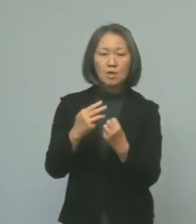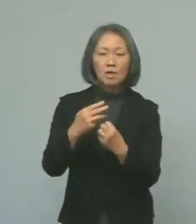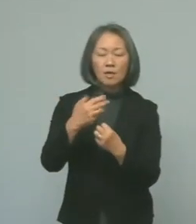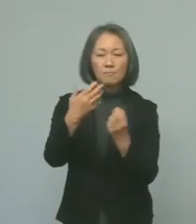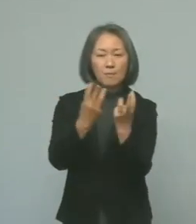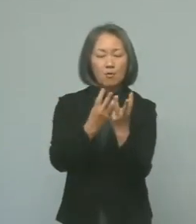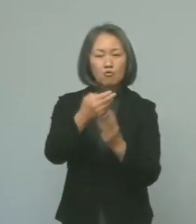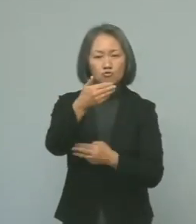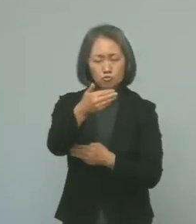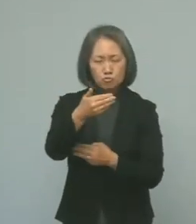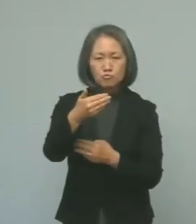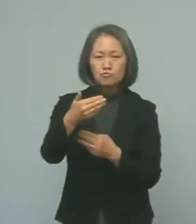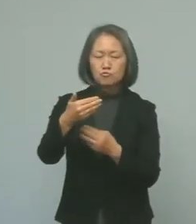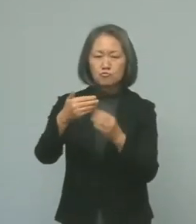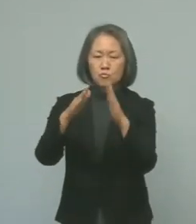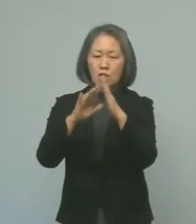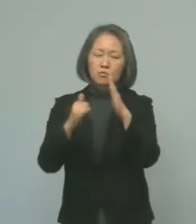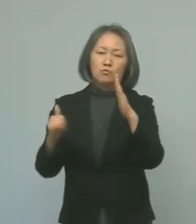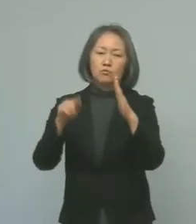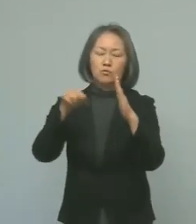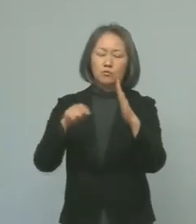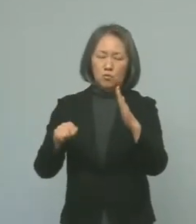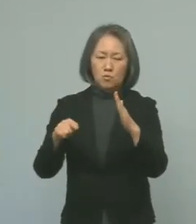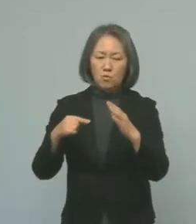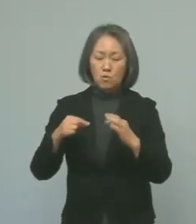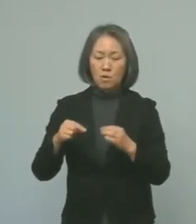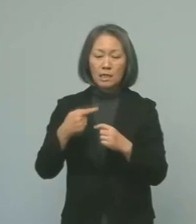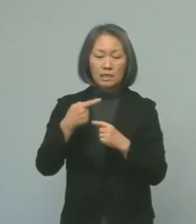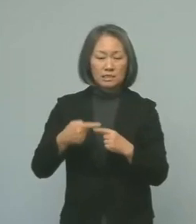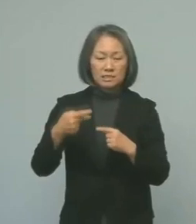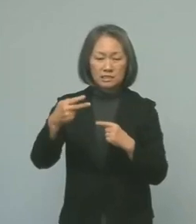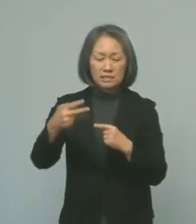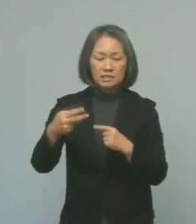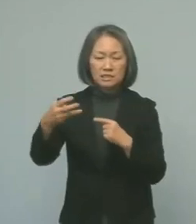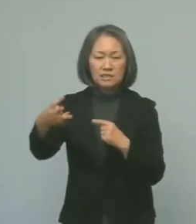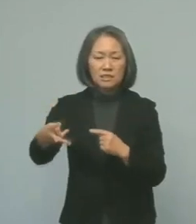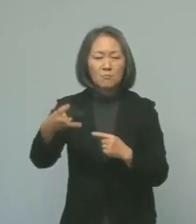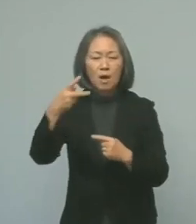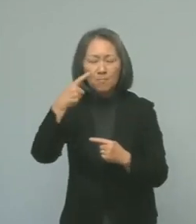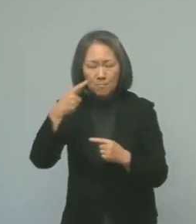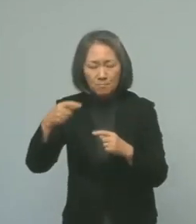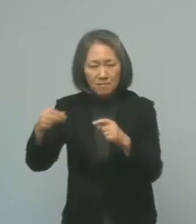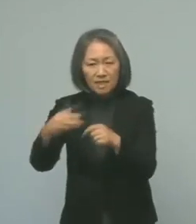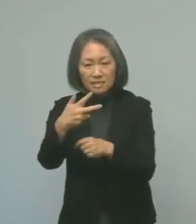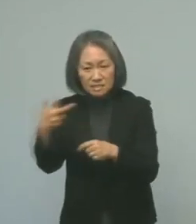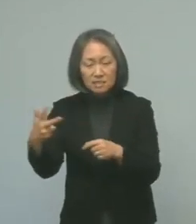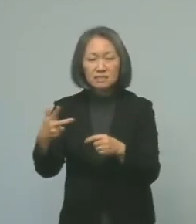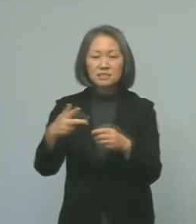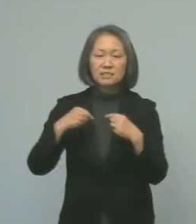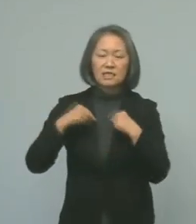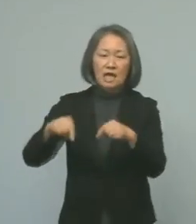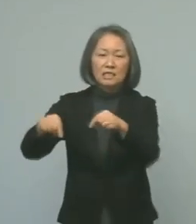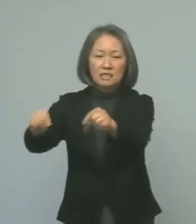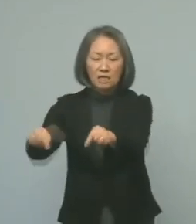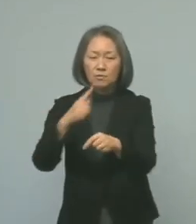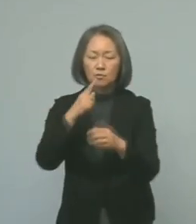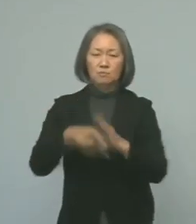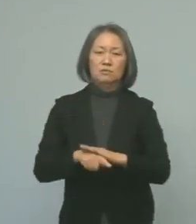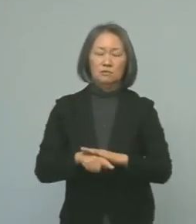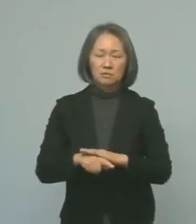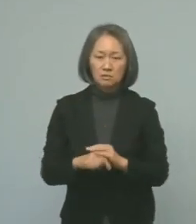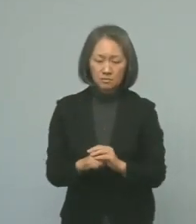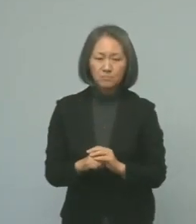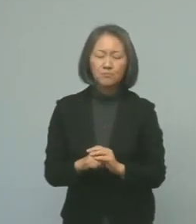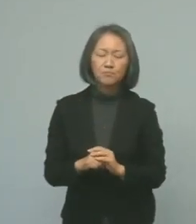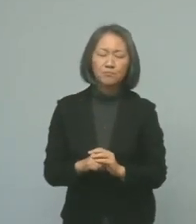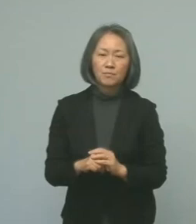家族です。3次感染となります。感染者41は20代